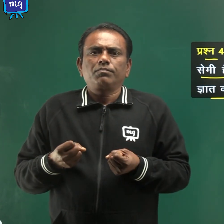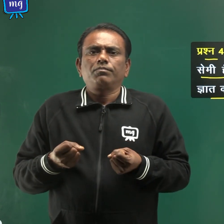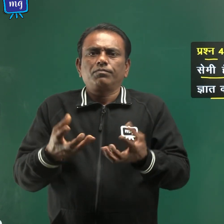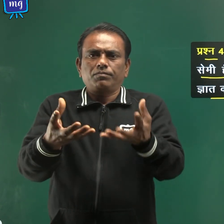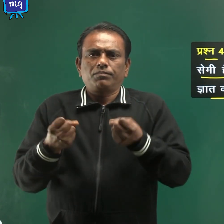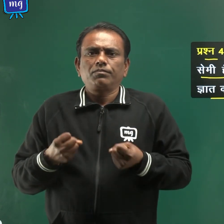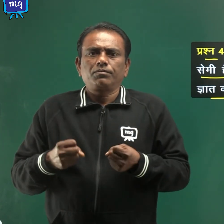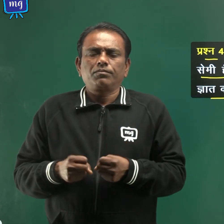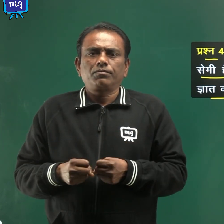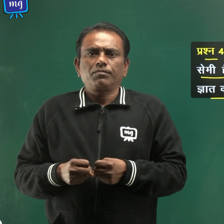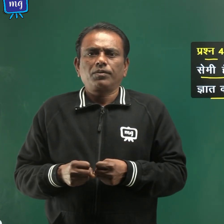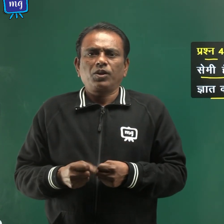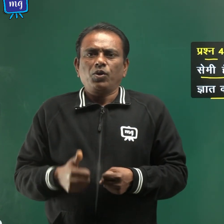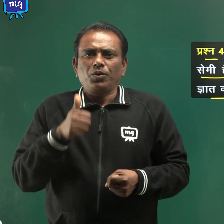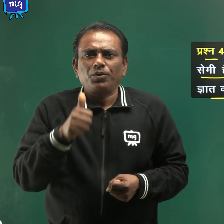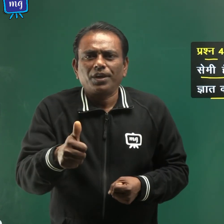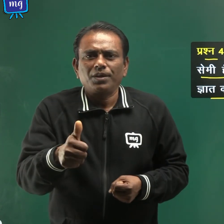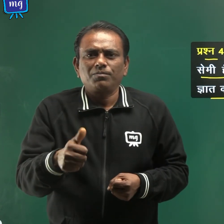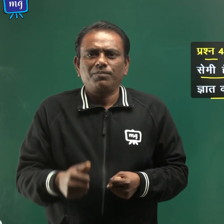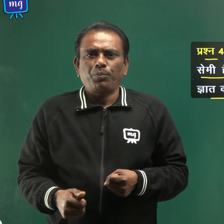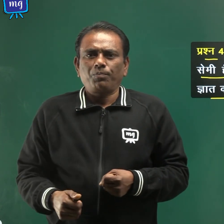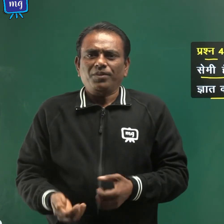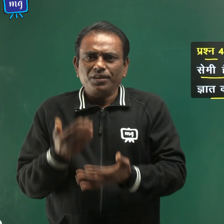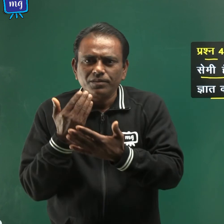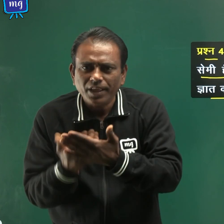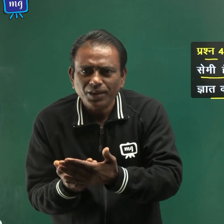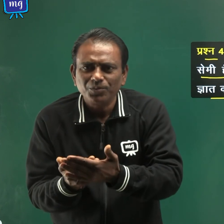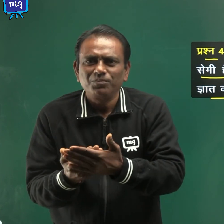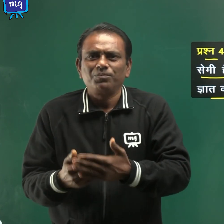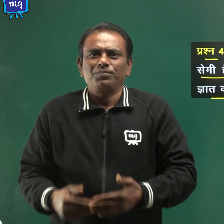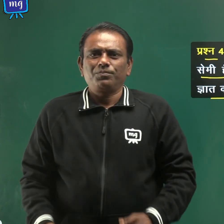कि ज्ञात कीजिए ओके थैंक यू